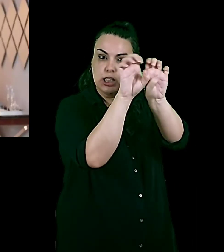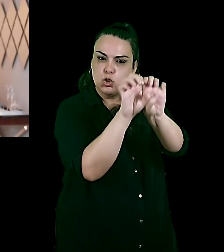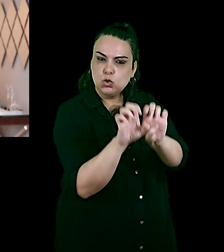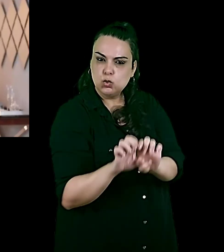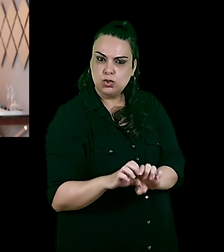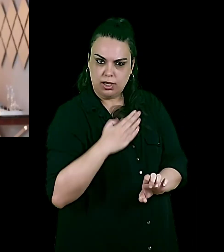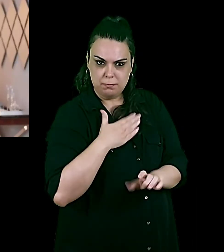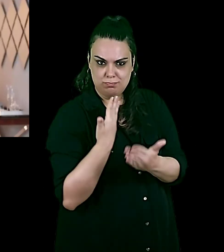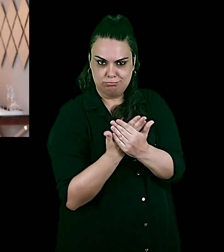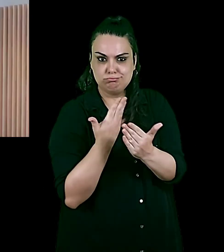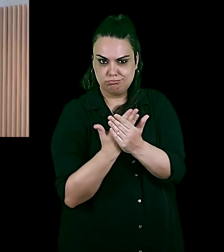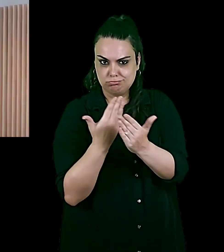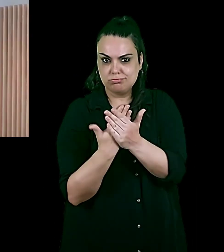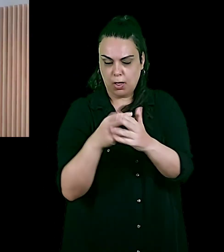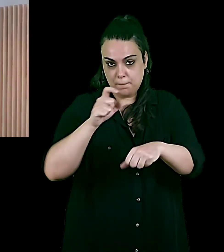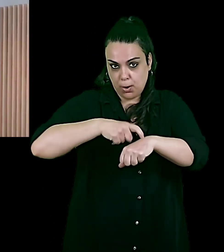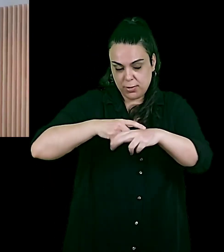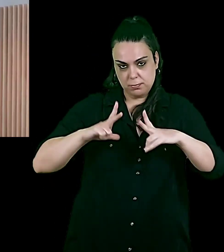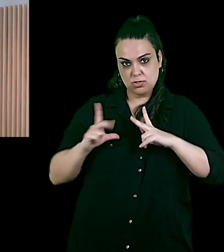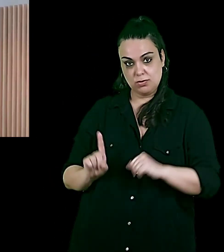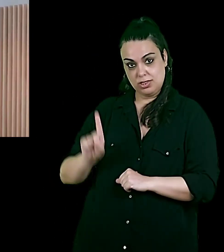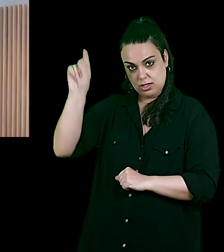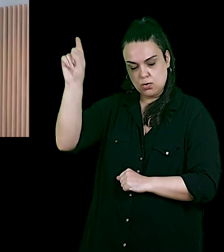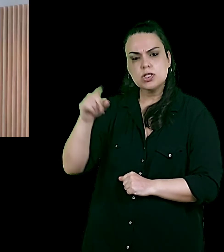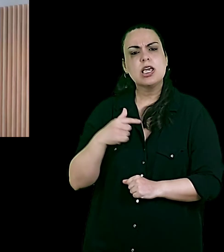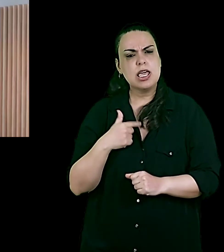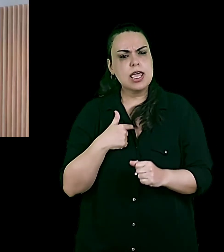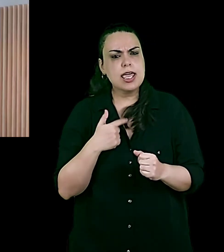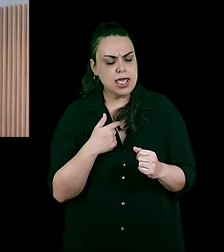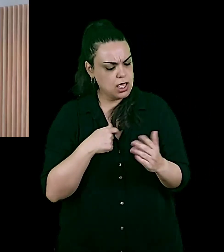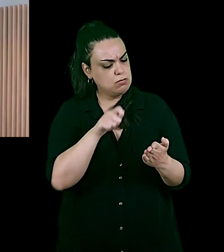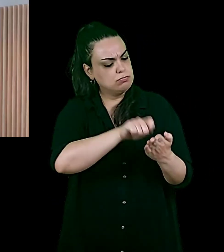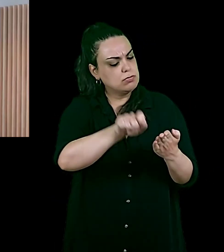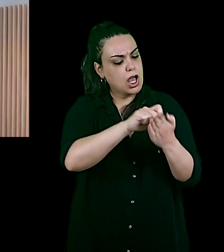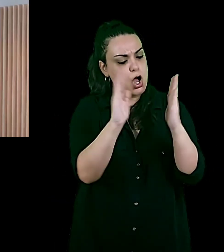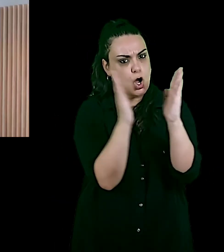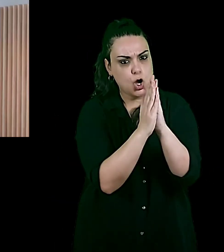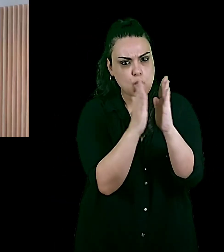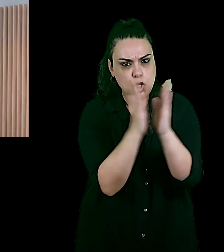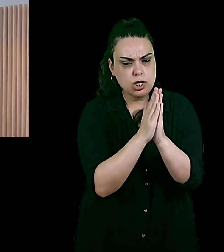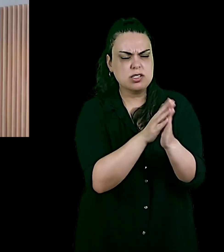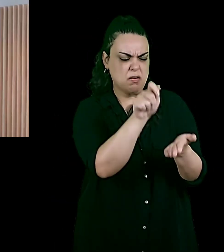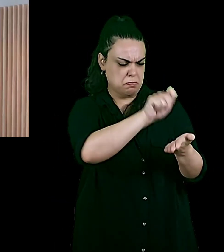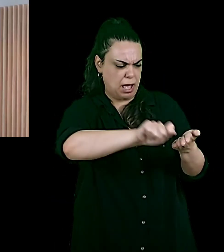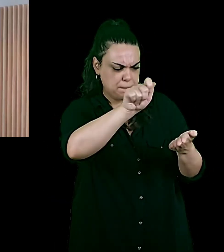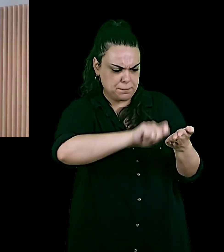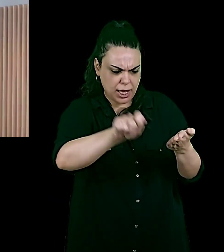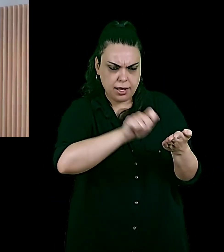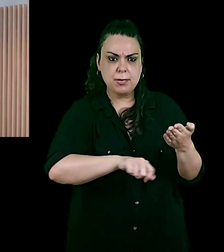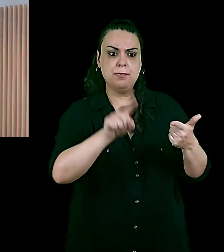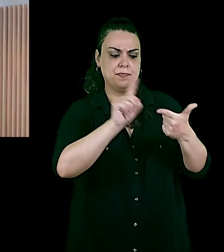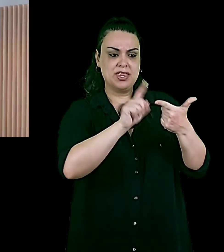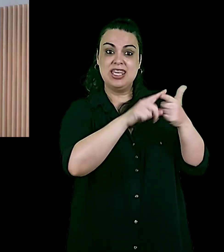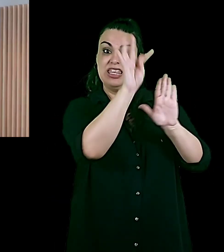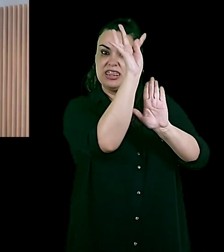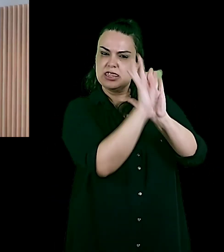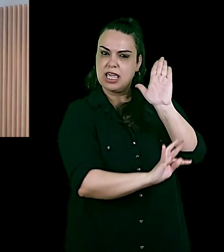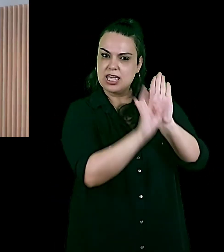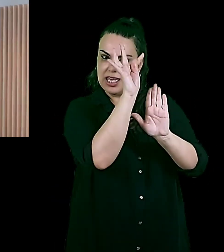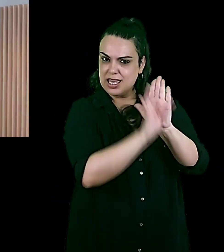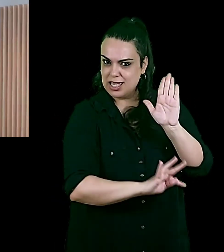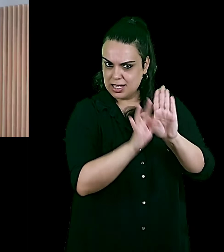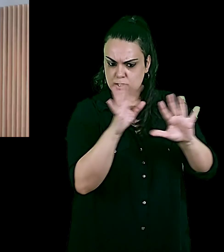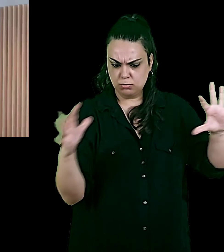estrutura da minha devocional. Eu dizia exatamente a oração que eu ia fazer. Eu determinava os textos